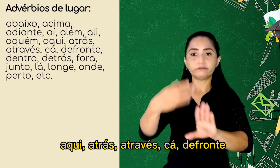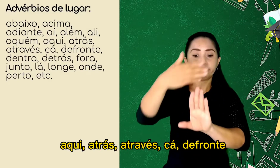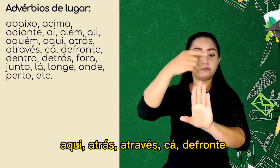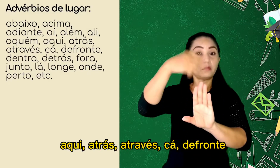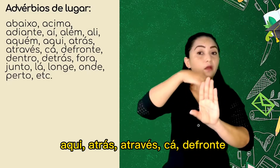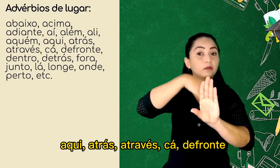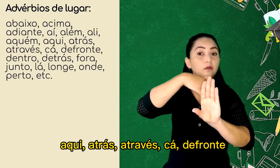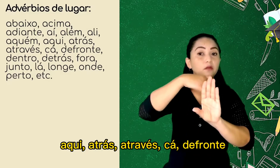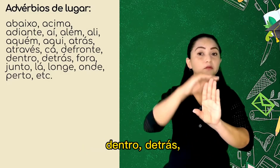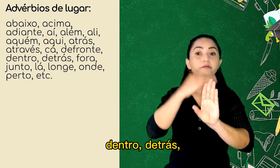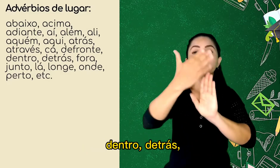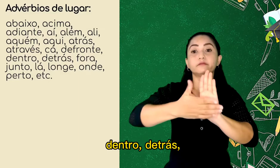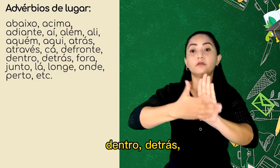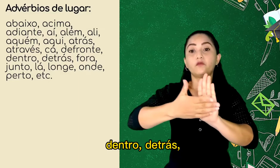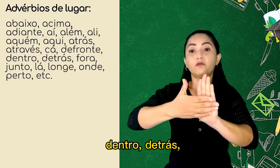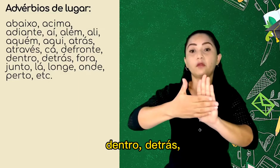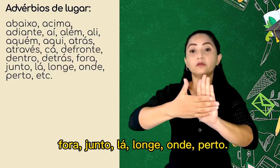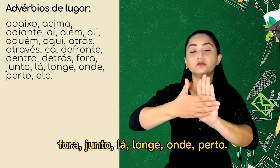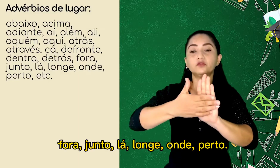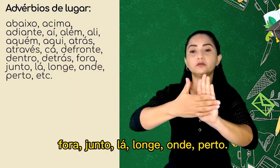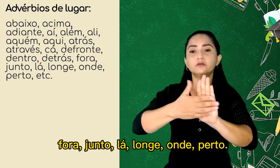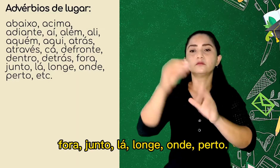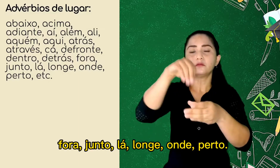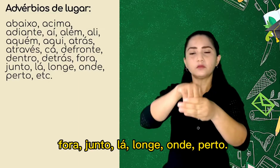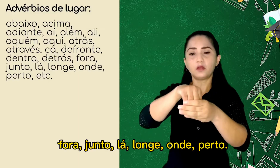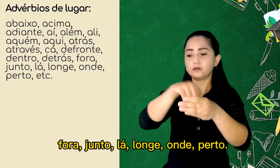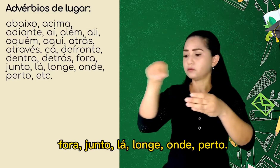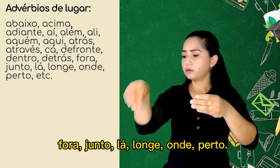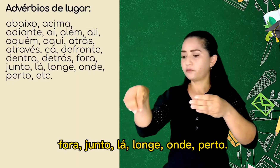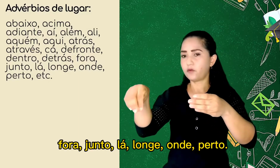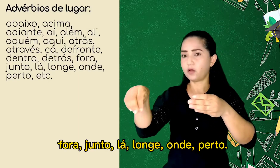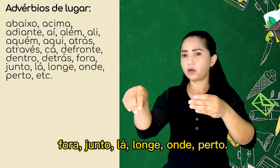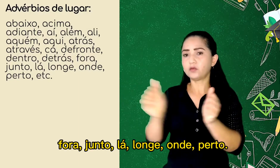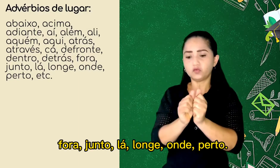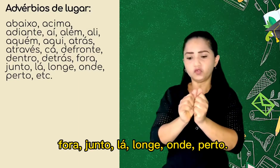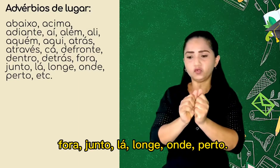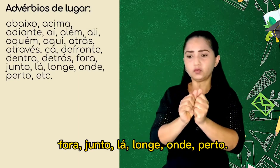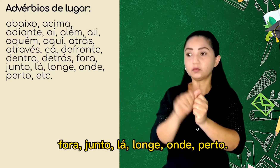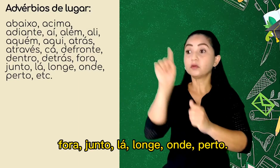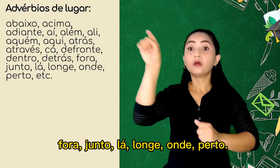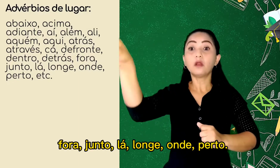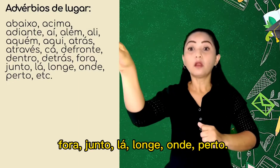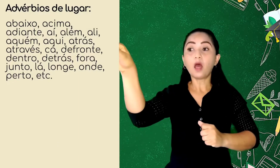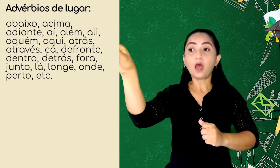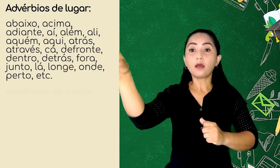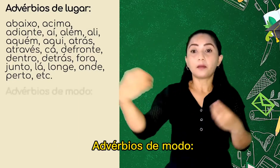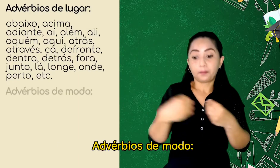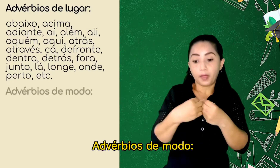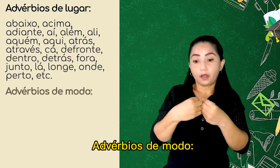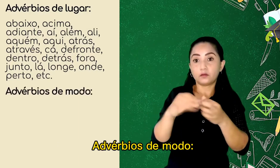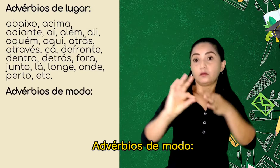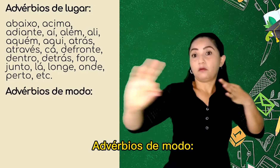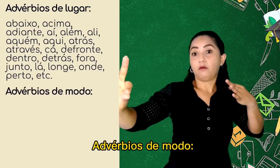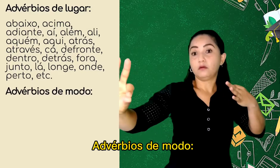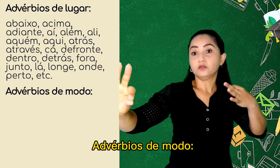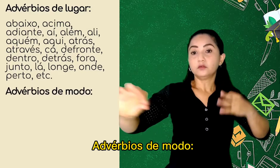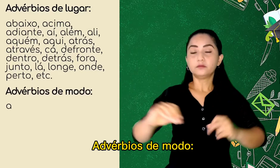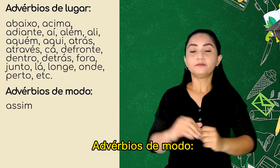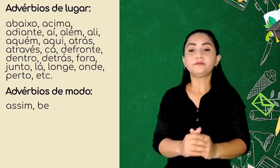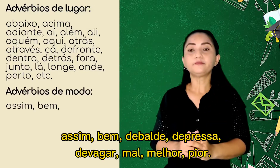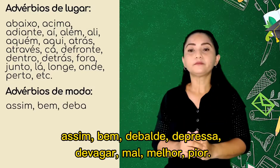através, cá, defronte, dentro, detrás, fora, junto, lá, longe, onde, perto. Advérbios de